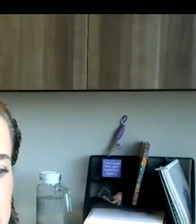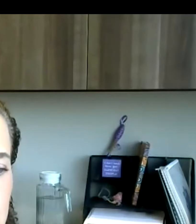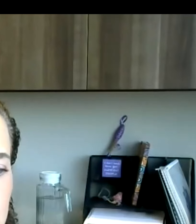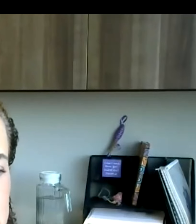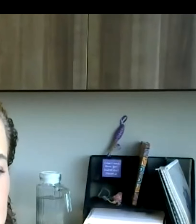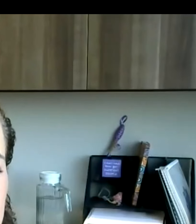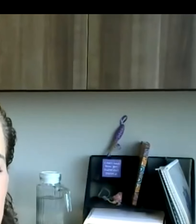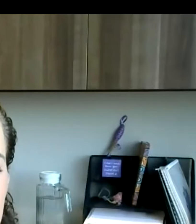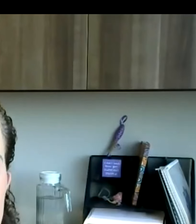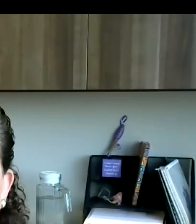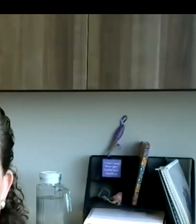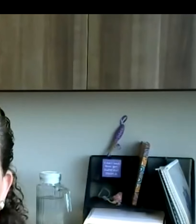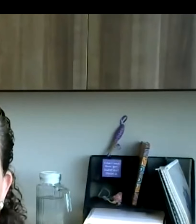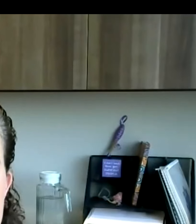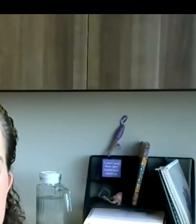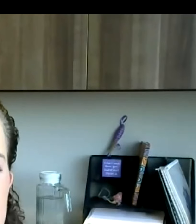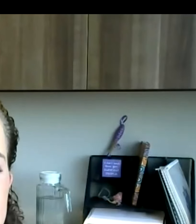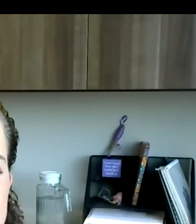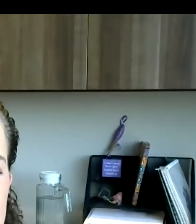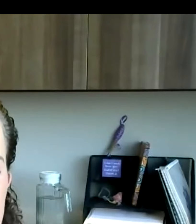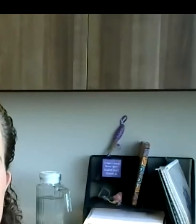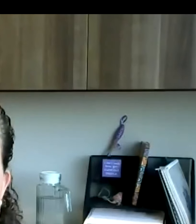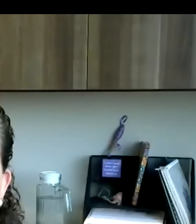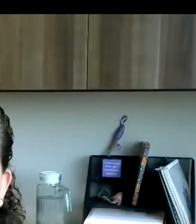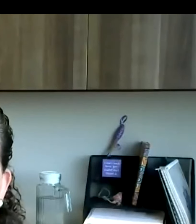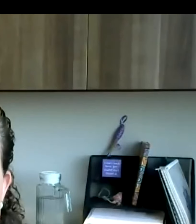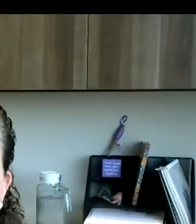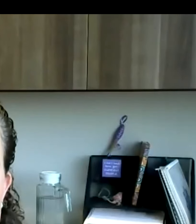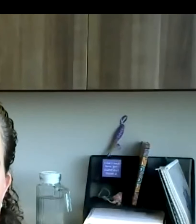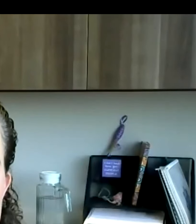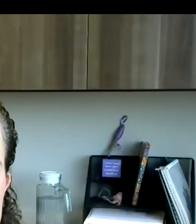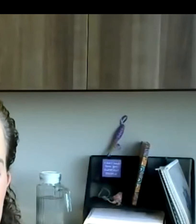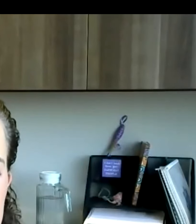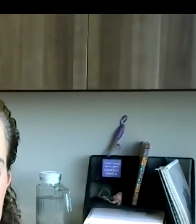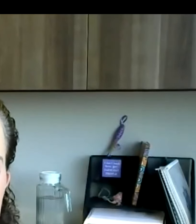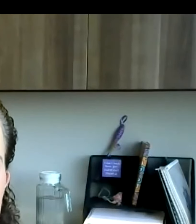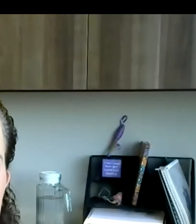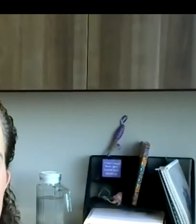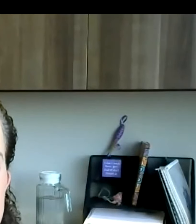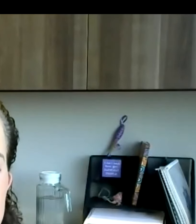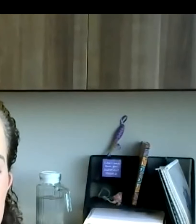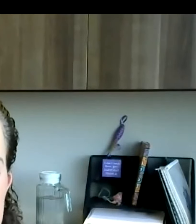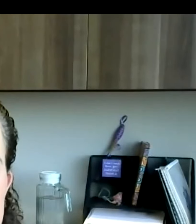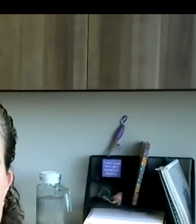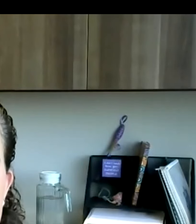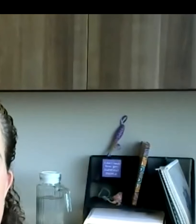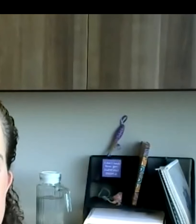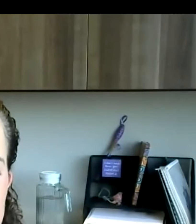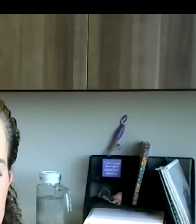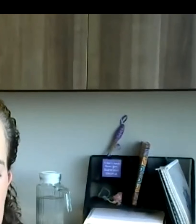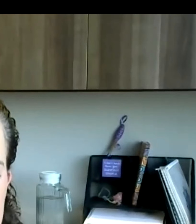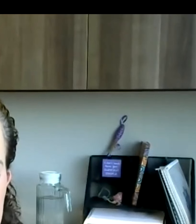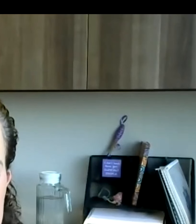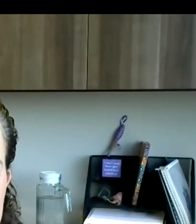Y esto, pues, como regla general, el responsable deberá de contar con el consentimiento por parte del titular para